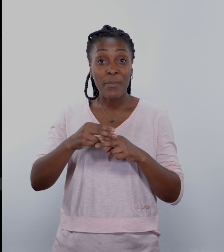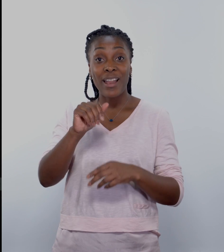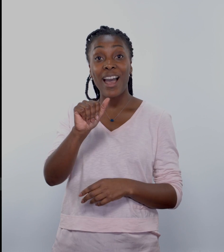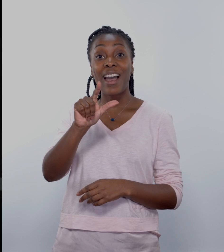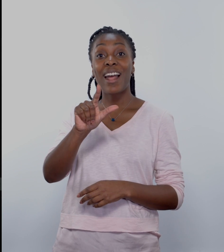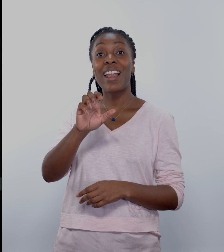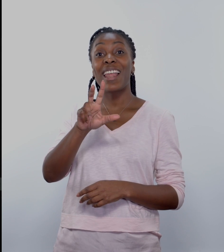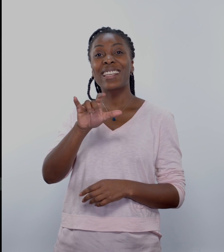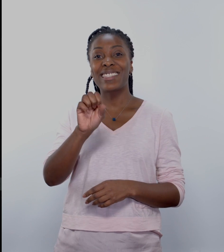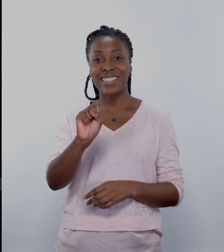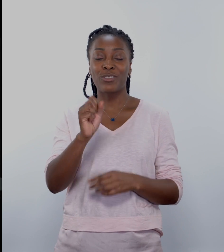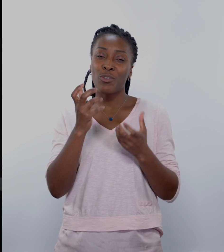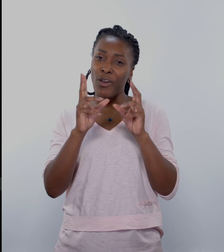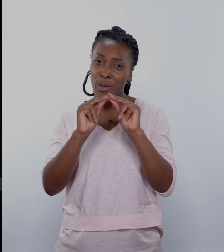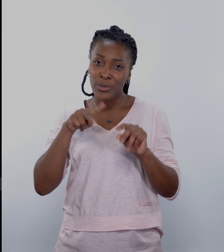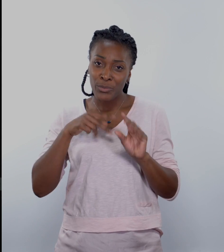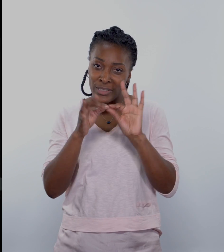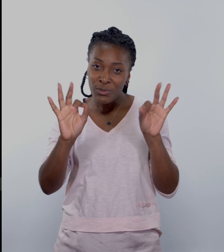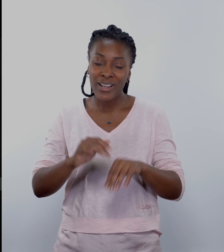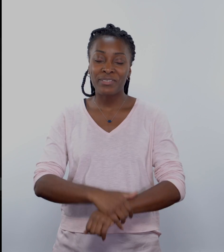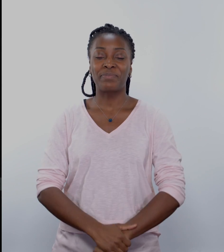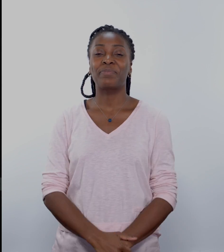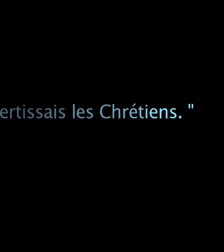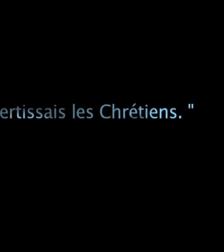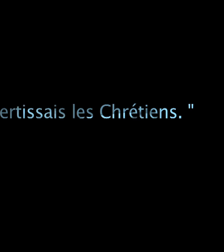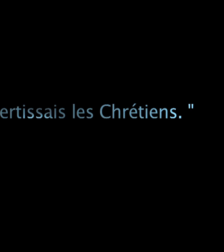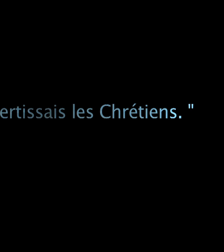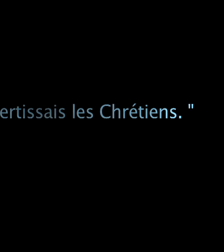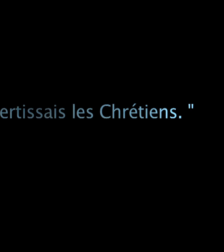Bonjour, je m'appelle Alexis et j'aimerais te raconter mon histoire.